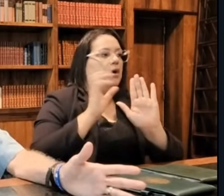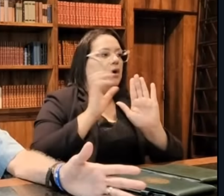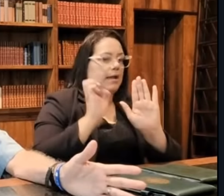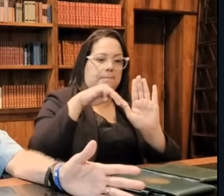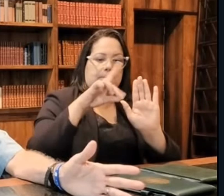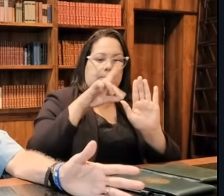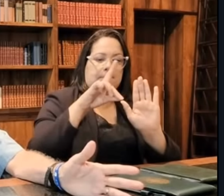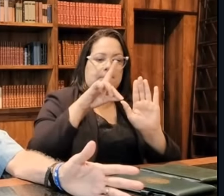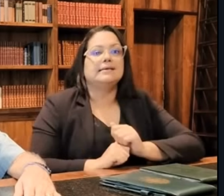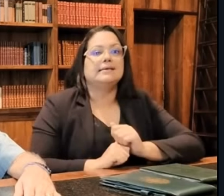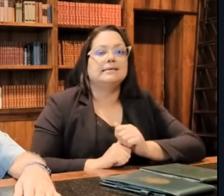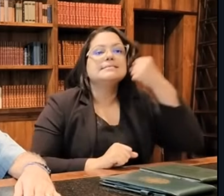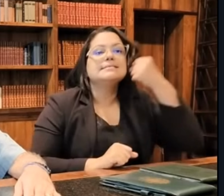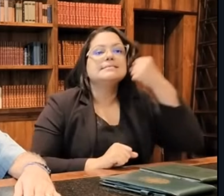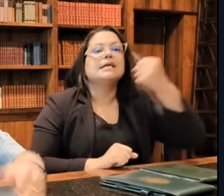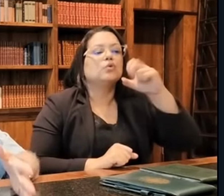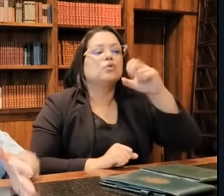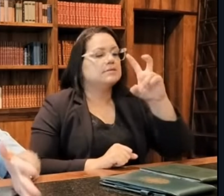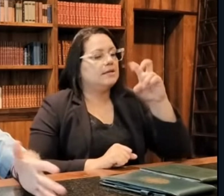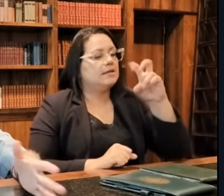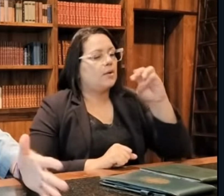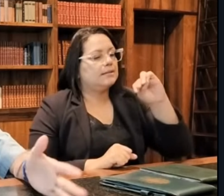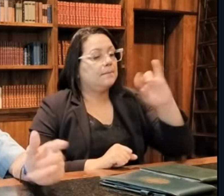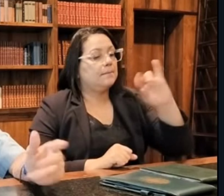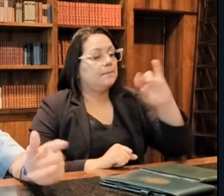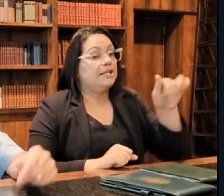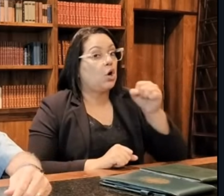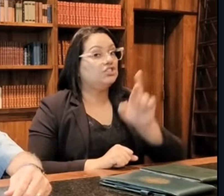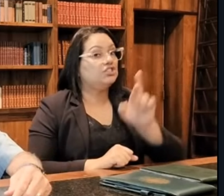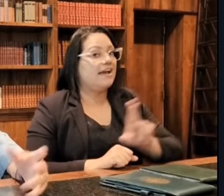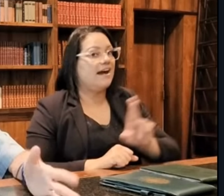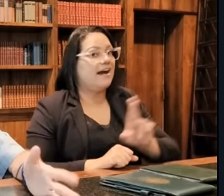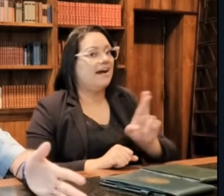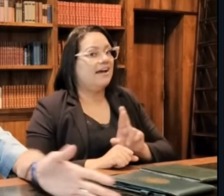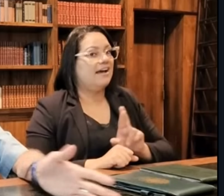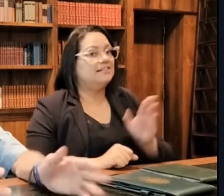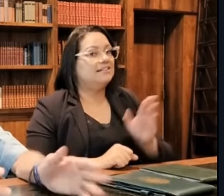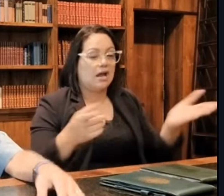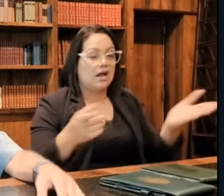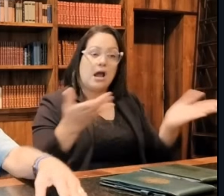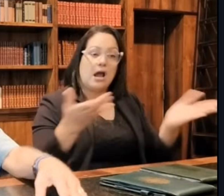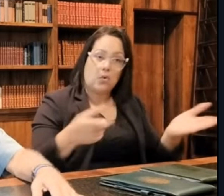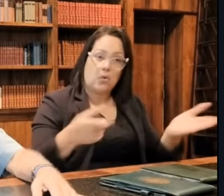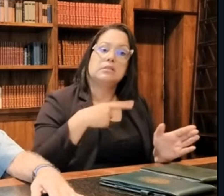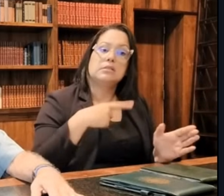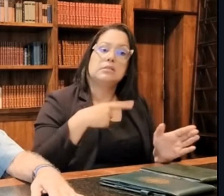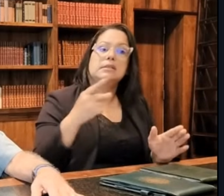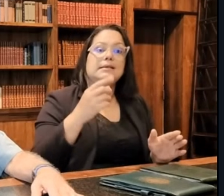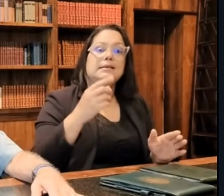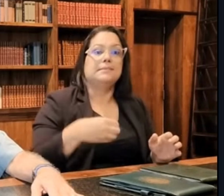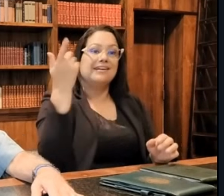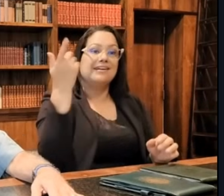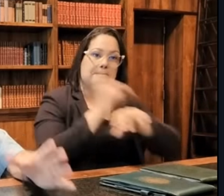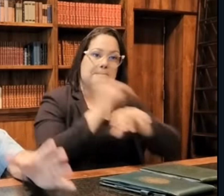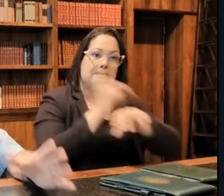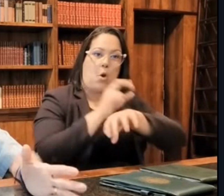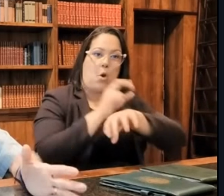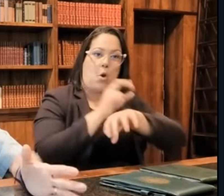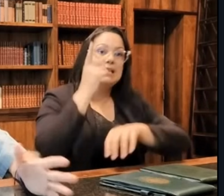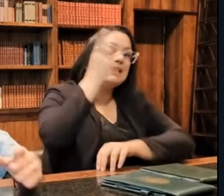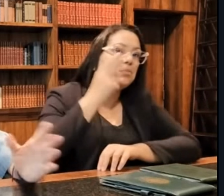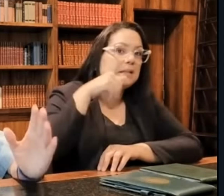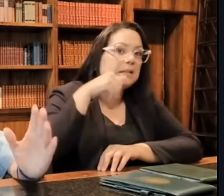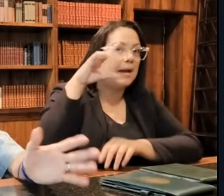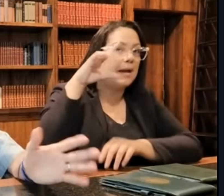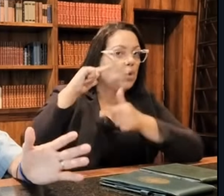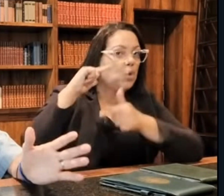bem disso. Parodiano, estamos juntos em 2023 em nome do nosso Senhor Jesus. Muitas coisas